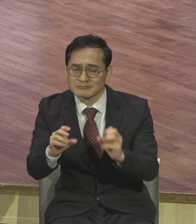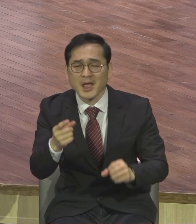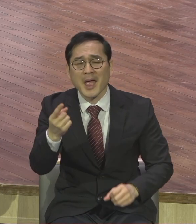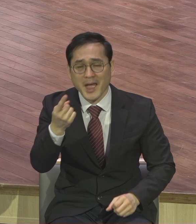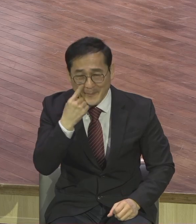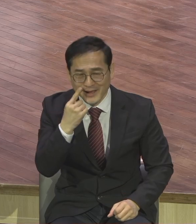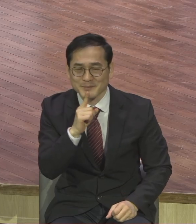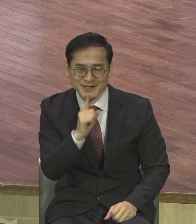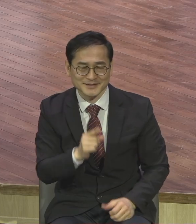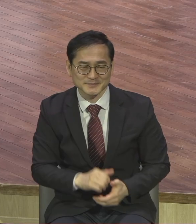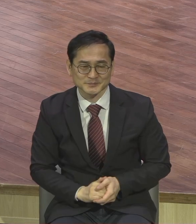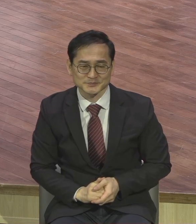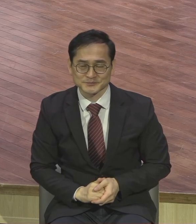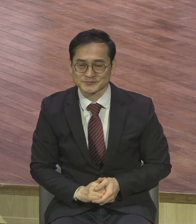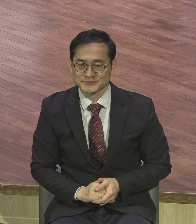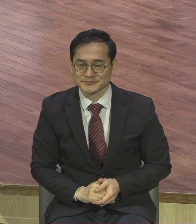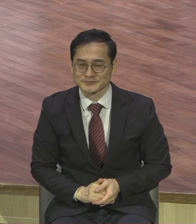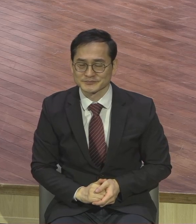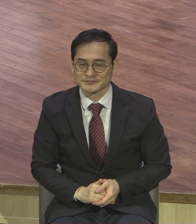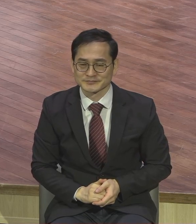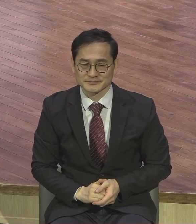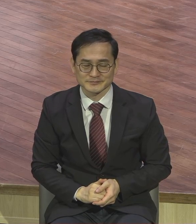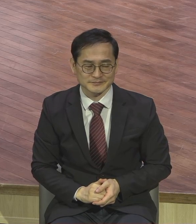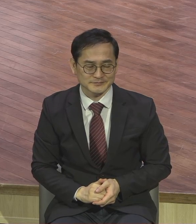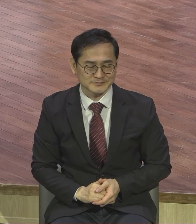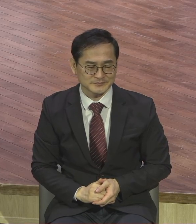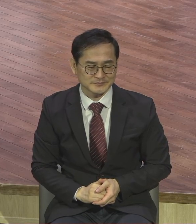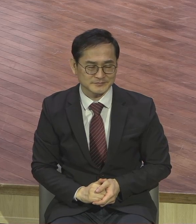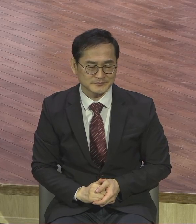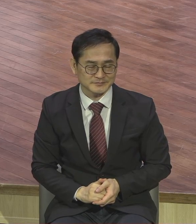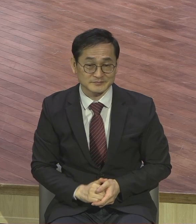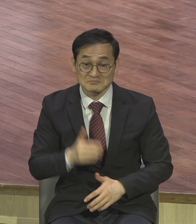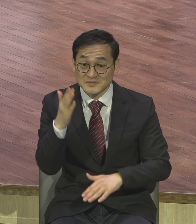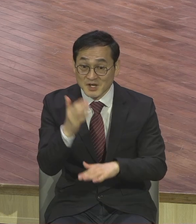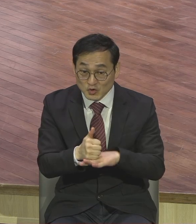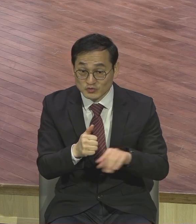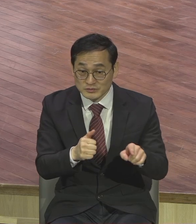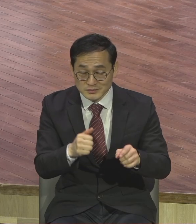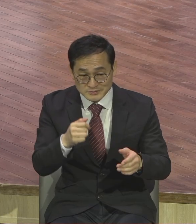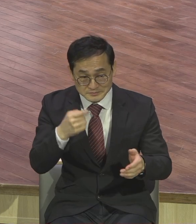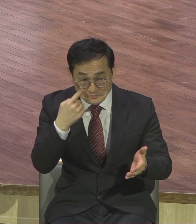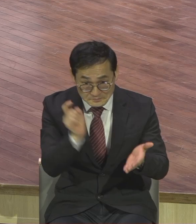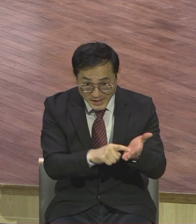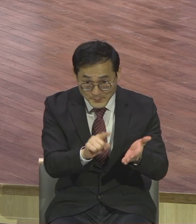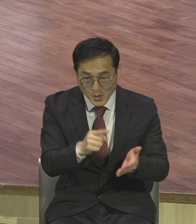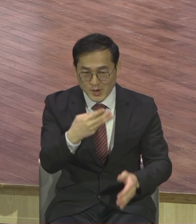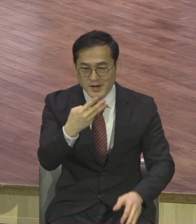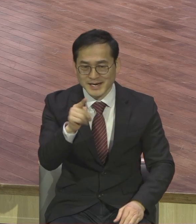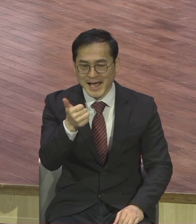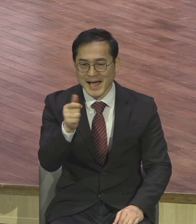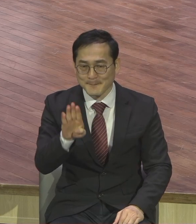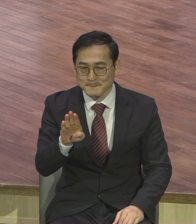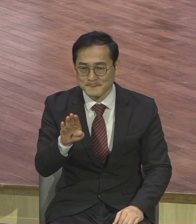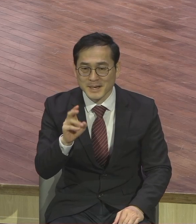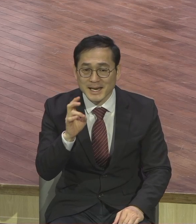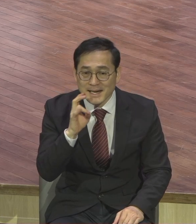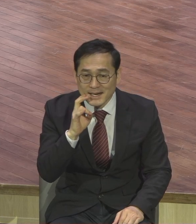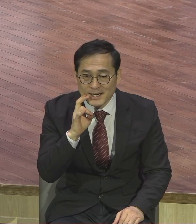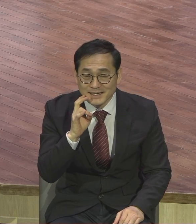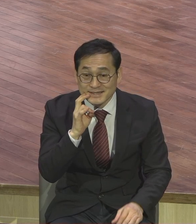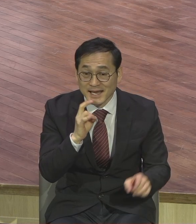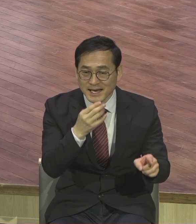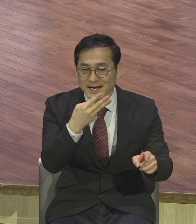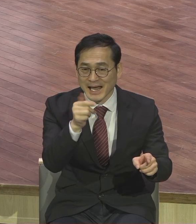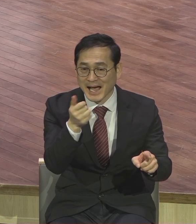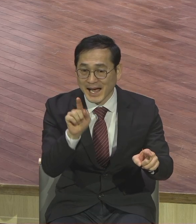그 가운데 하나님께서 누구를 예배하느냐, 라합 같은 기생 라합 같은 또 장사꾼 브리스가 아울라 같은